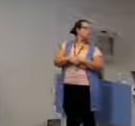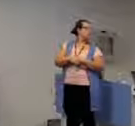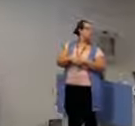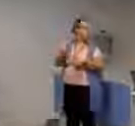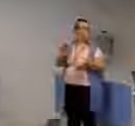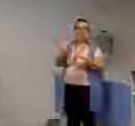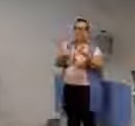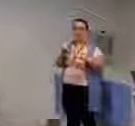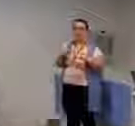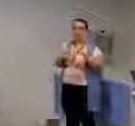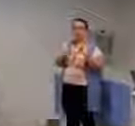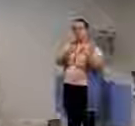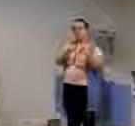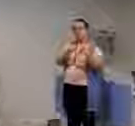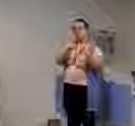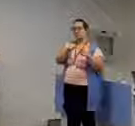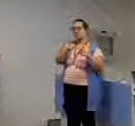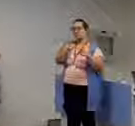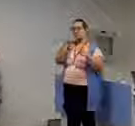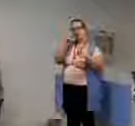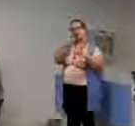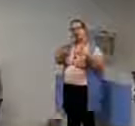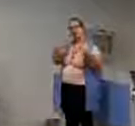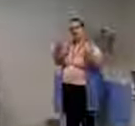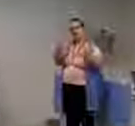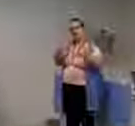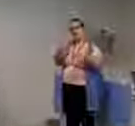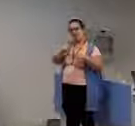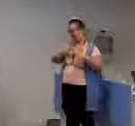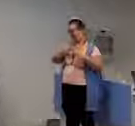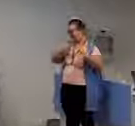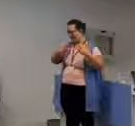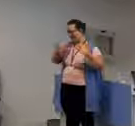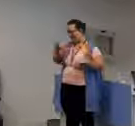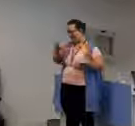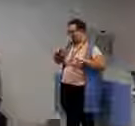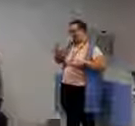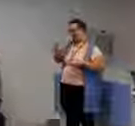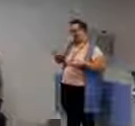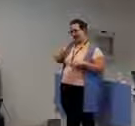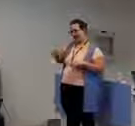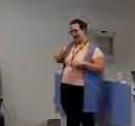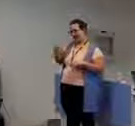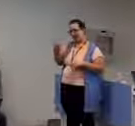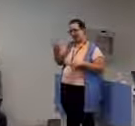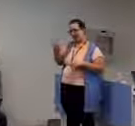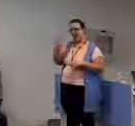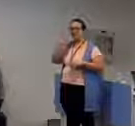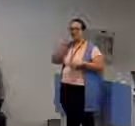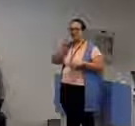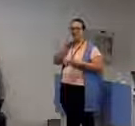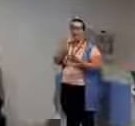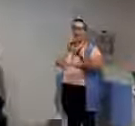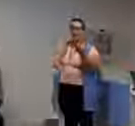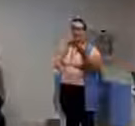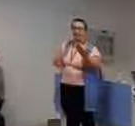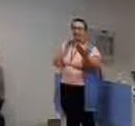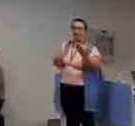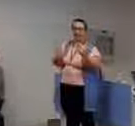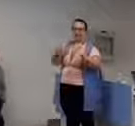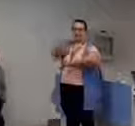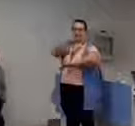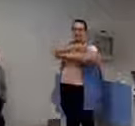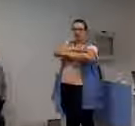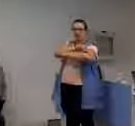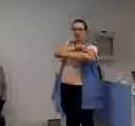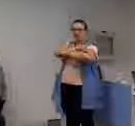peças que eu precise saber o blank exato, porque é um material caro, o cliente quer saber qual a perda que ele vai ter da tira, da